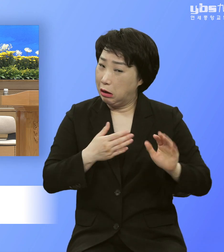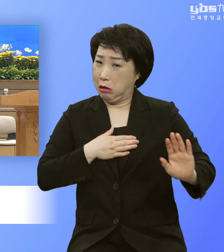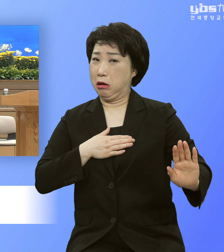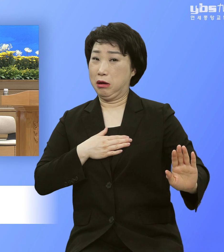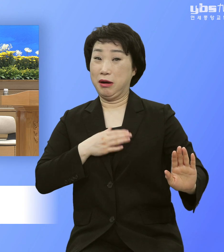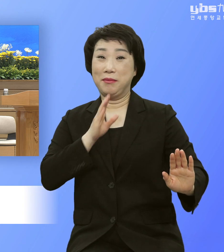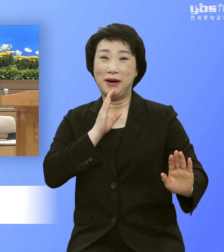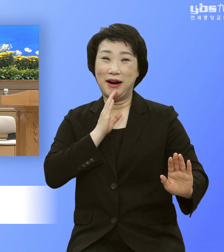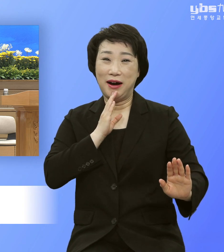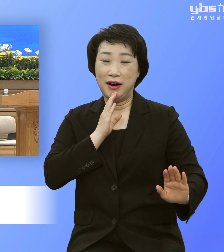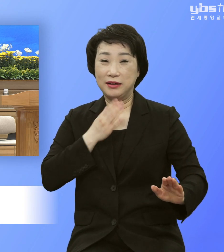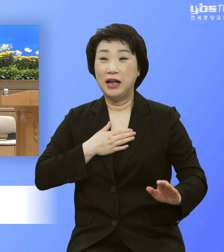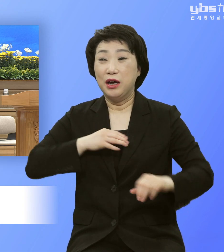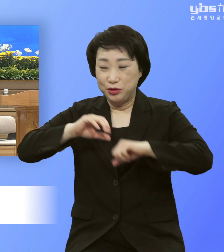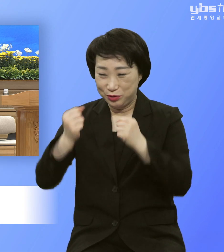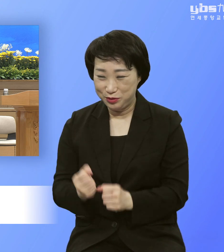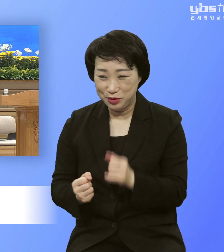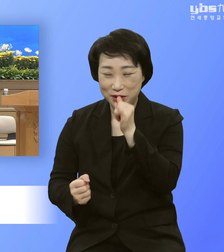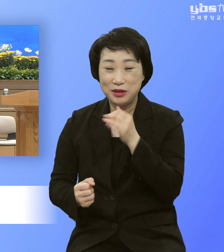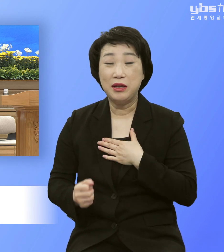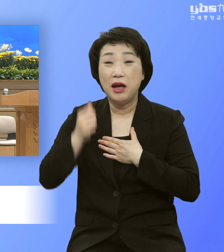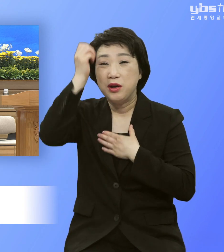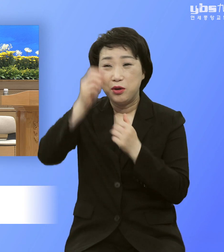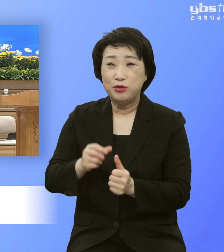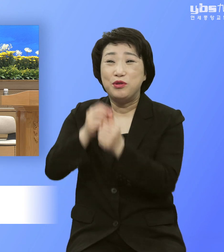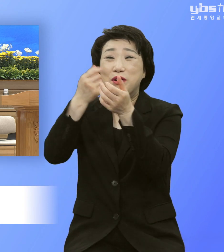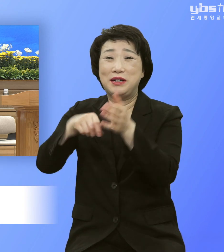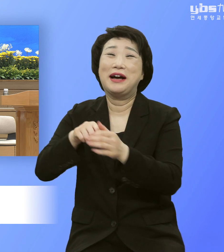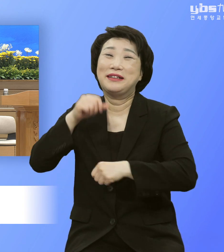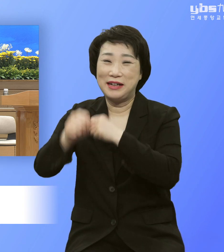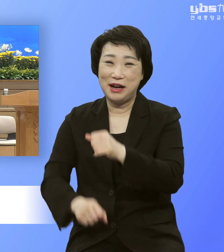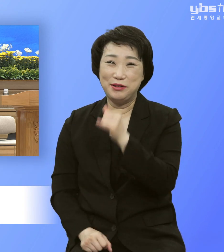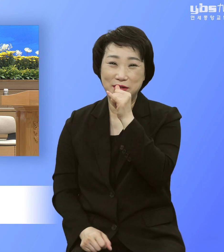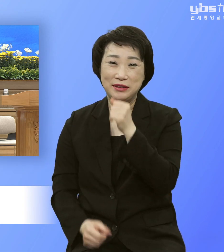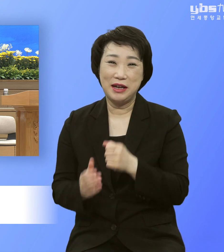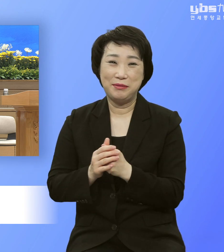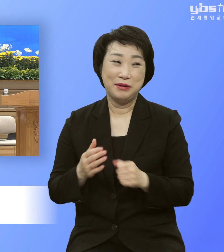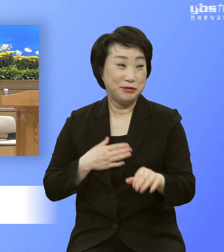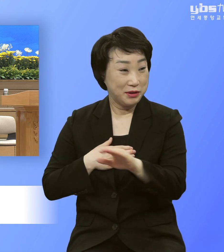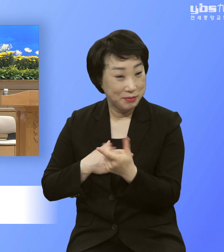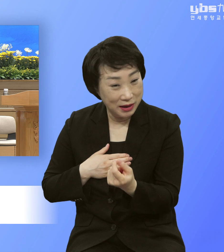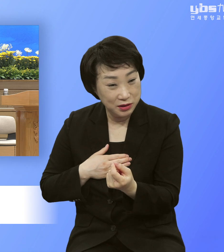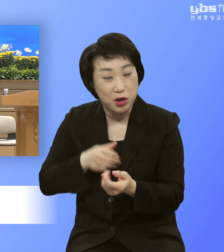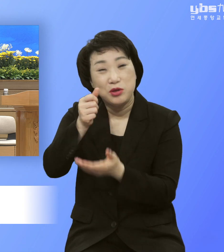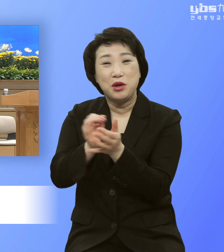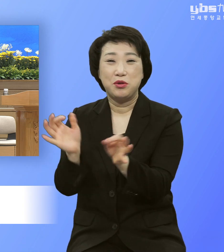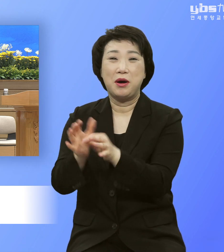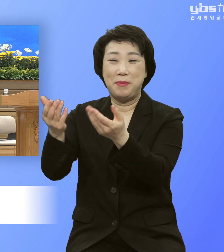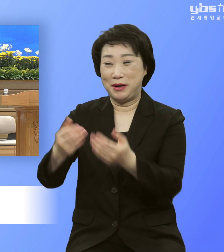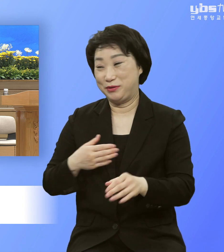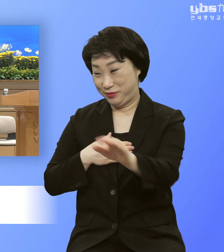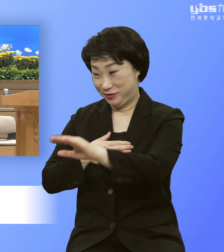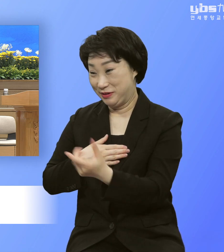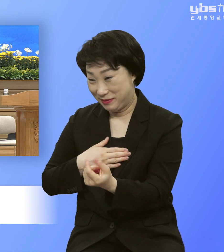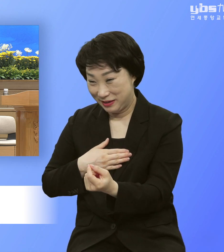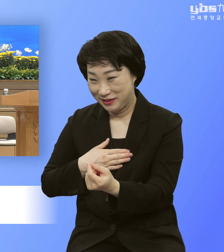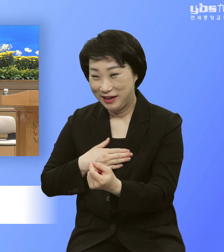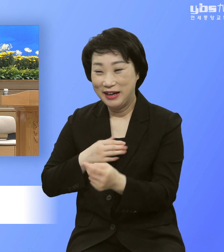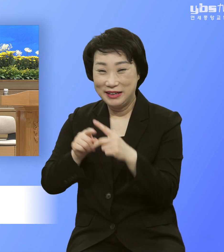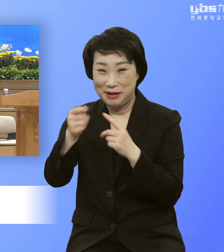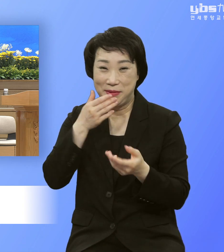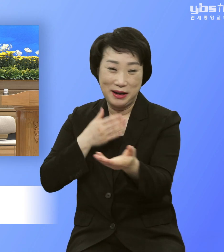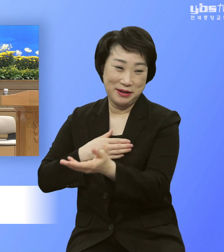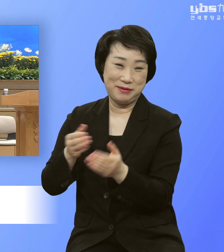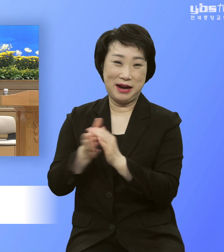않기 위해서 내가 순종하는 것은 살려는 자유라 이 말이. 자유. 우리가 속죄받았기 때문에. 알았으면 아멘